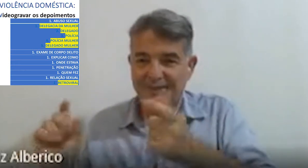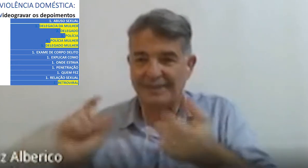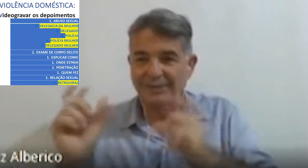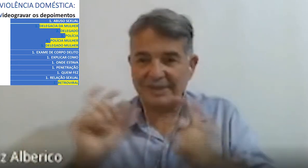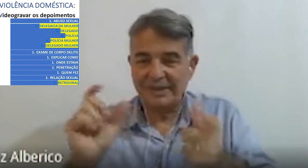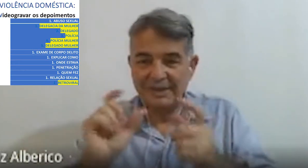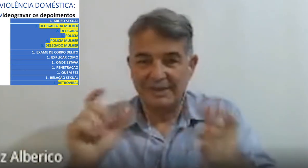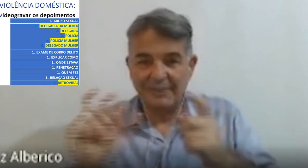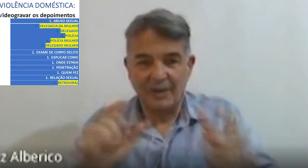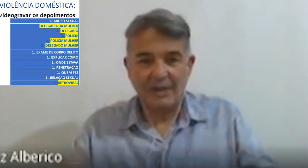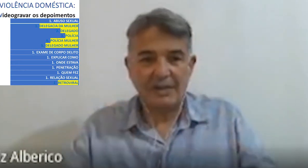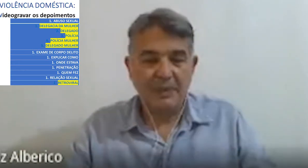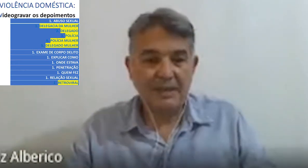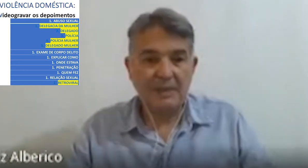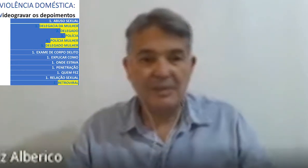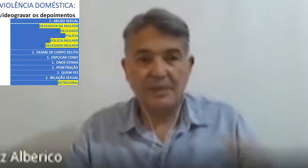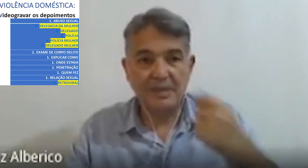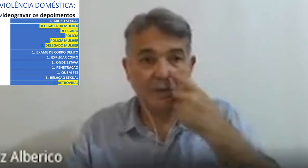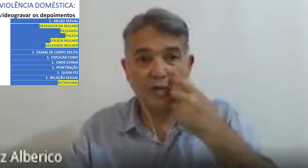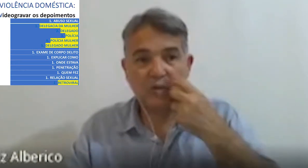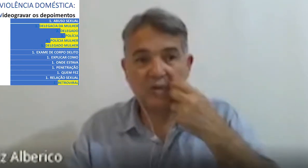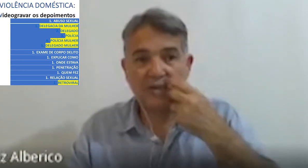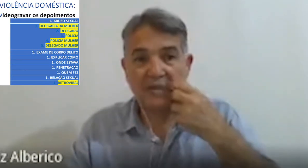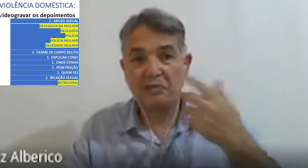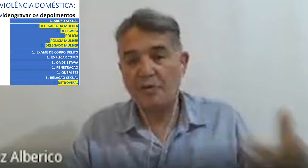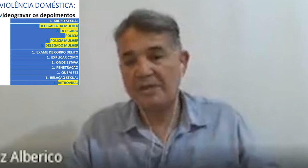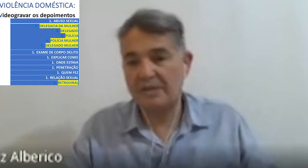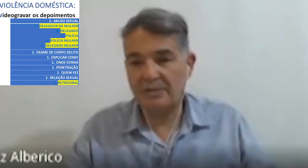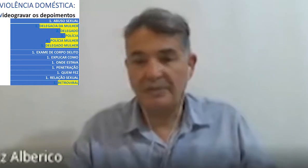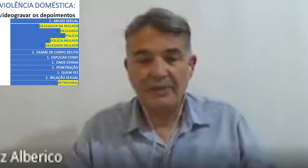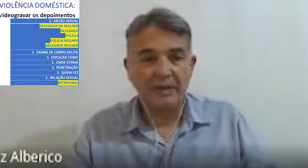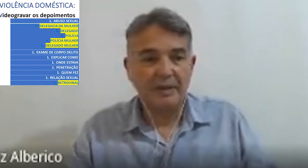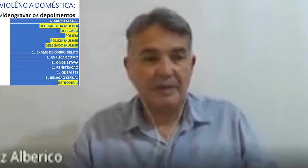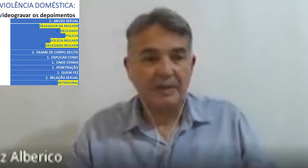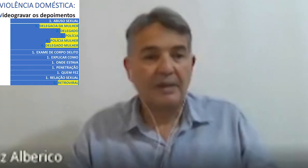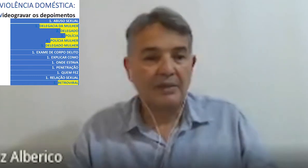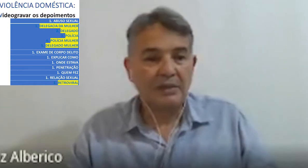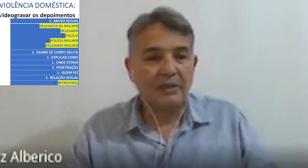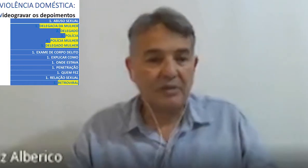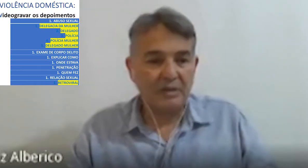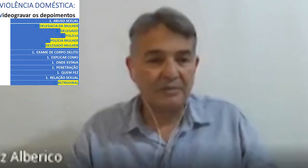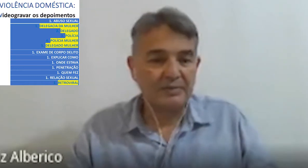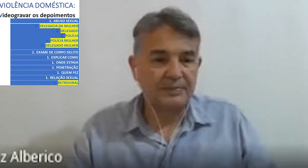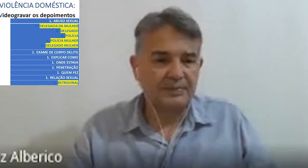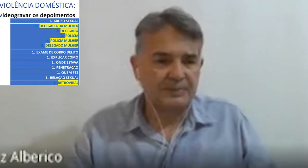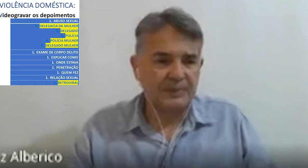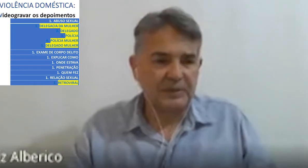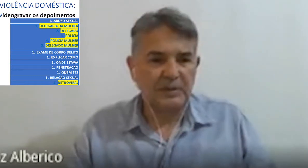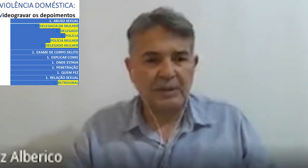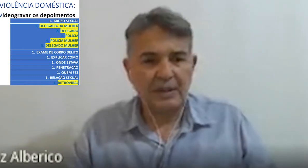Então, essa percepção, essa construção, essa informação, ele não tem noção. Então,